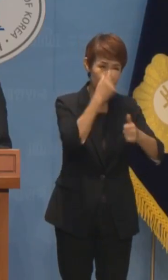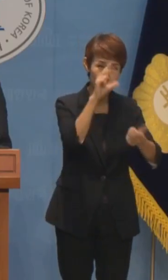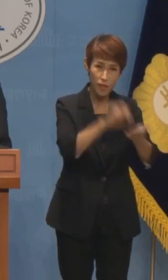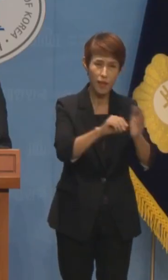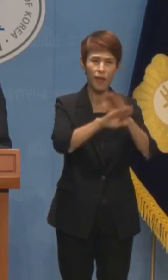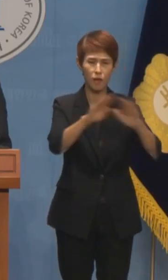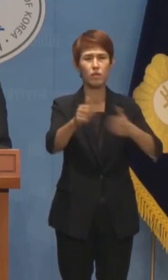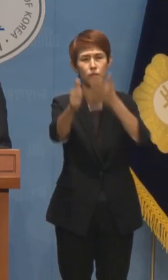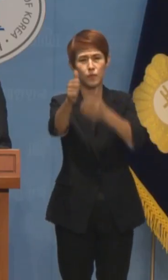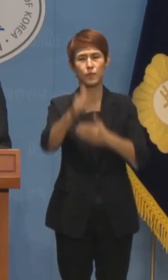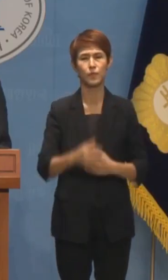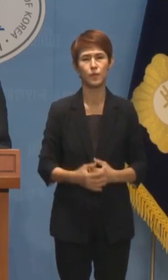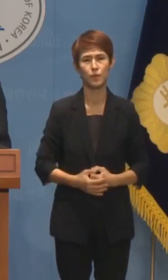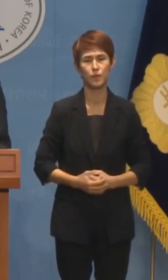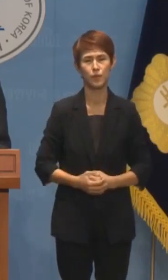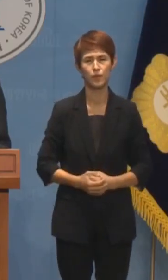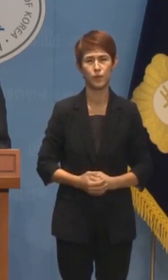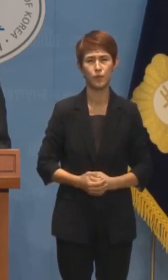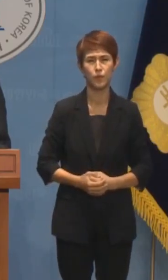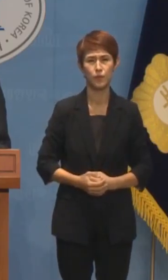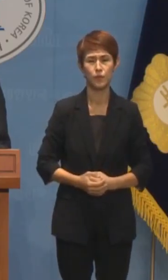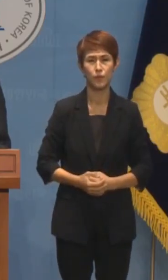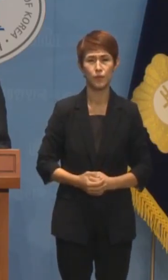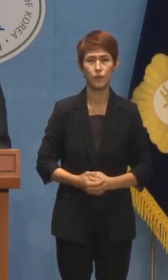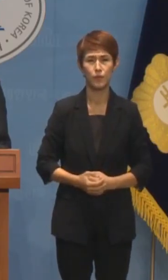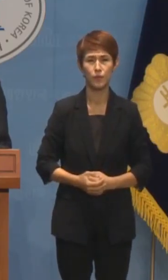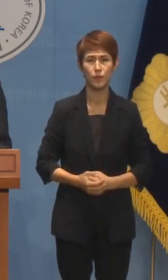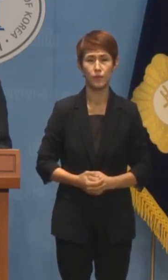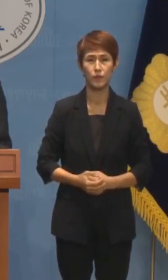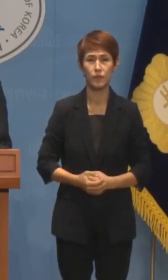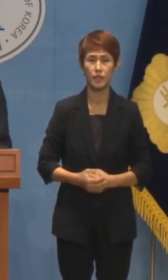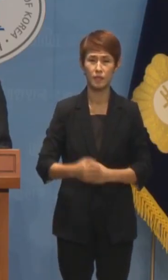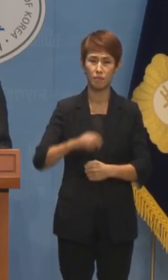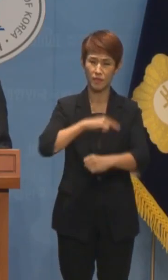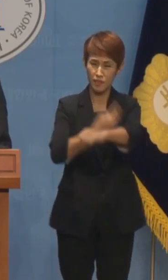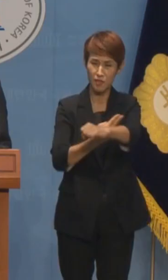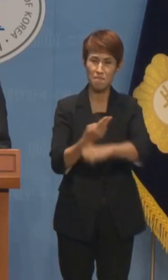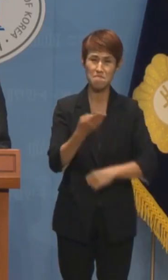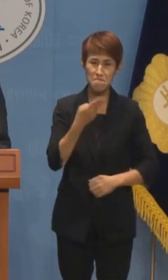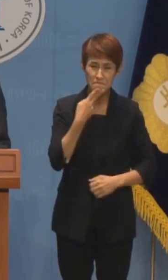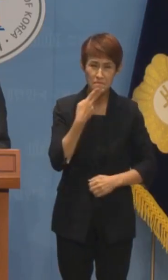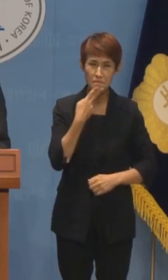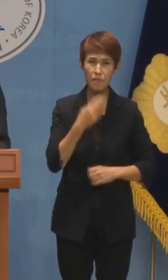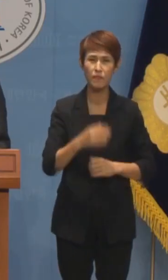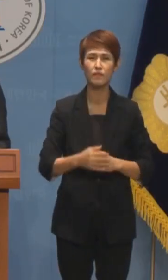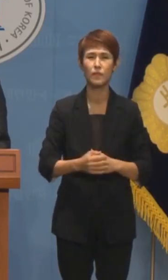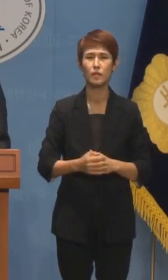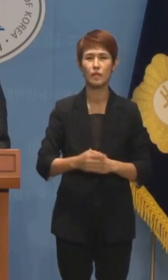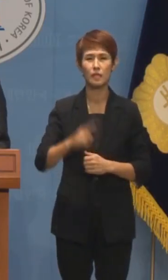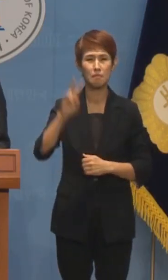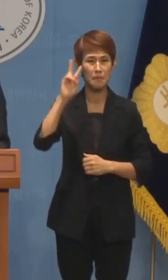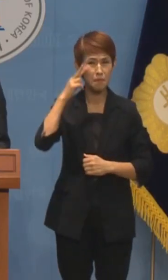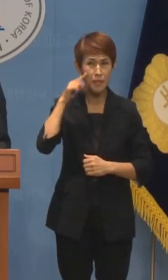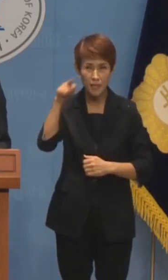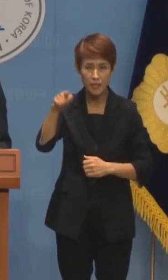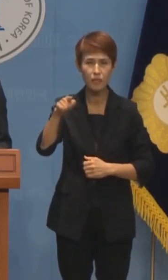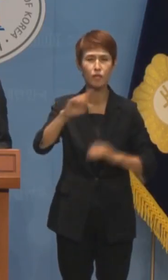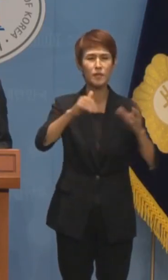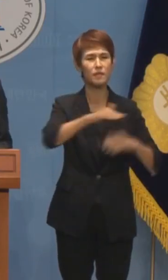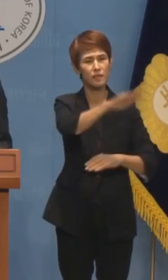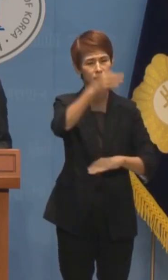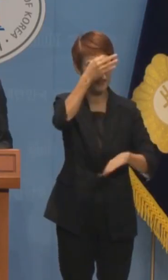나서십시오. 그것이 지금까지의 무능과 오판에 대한 국민에게